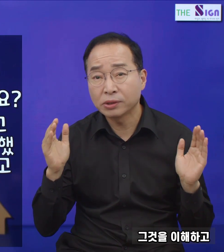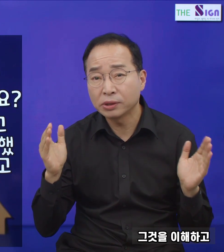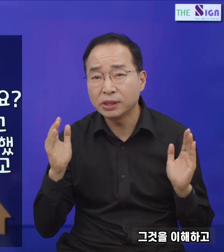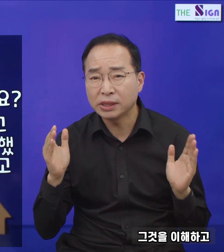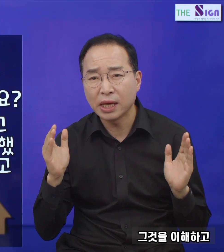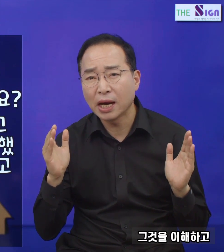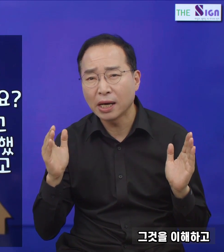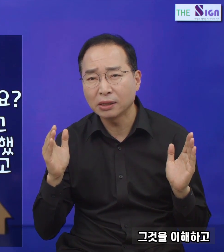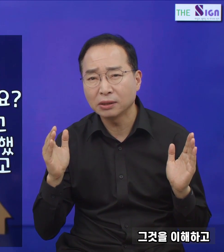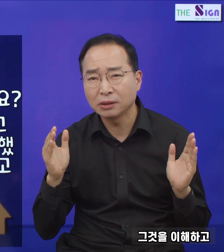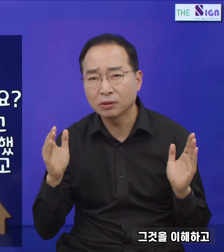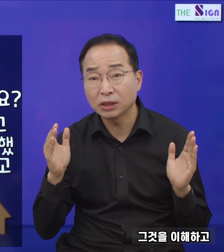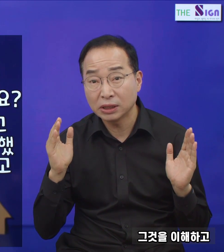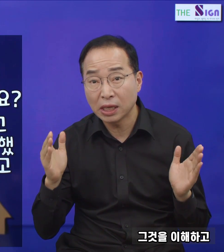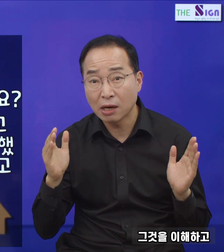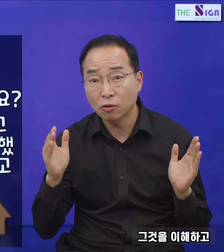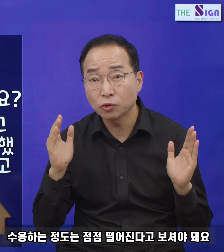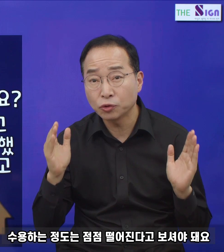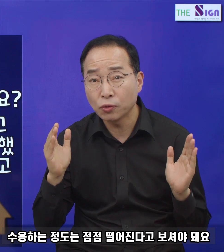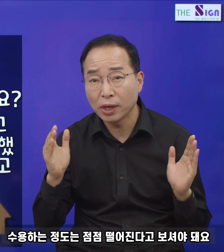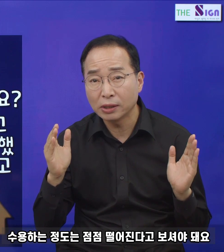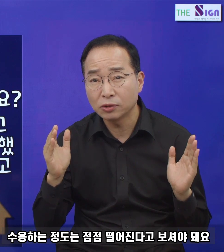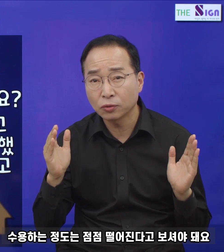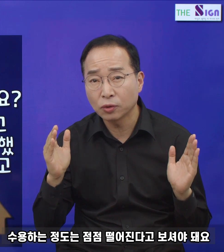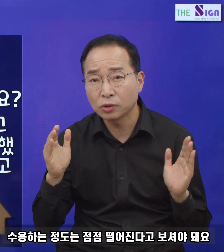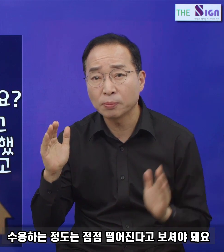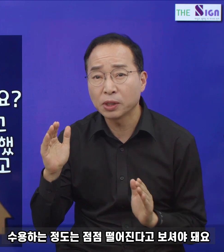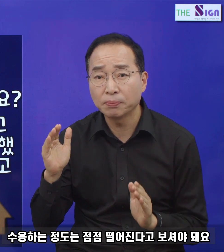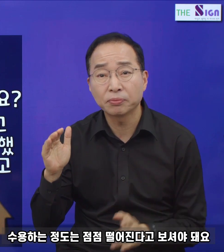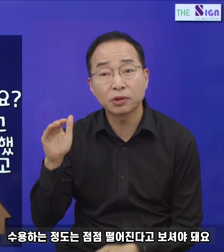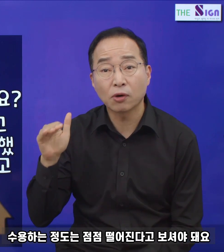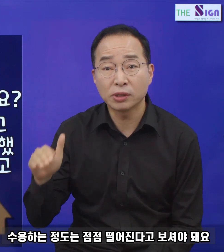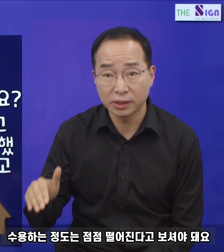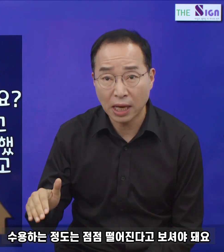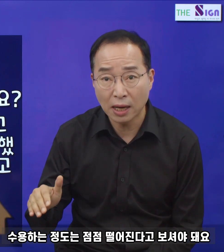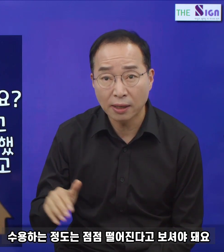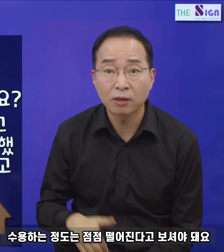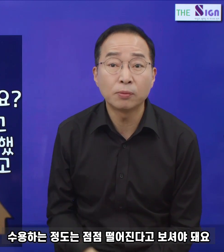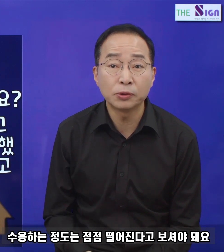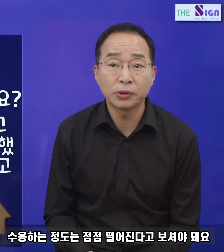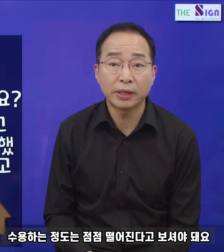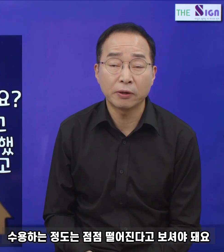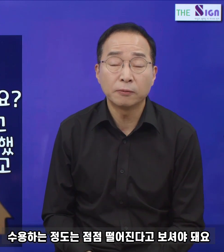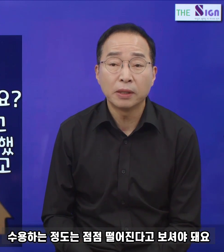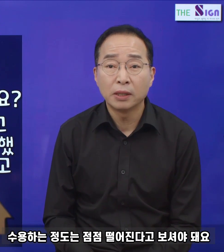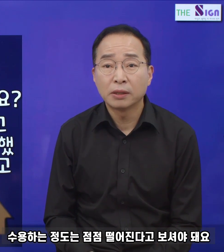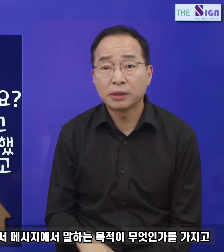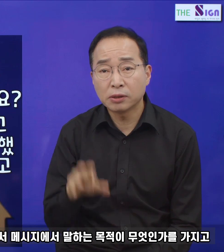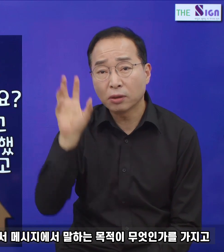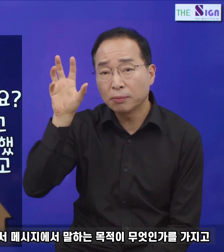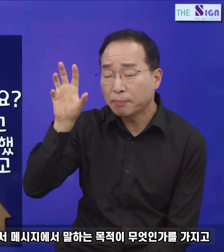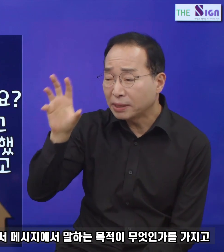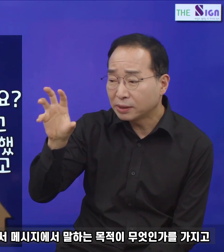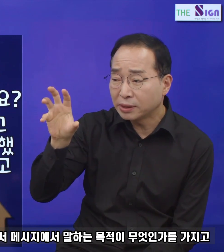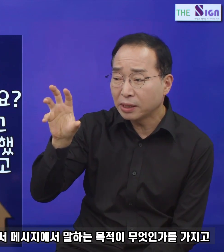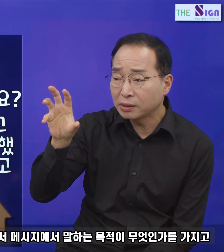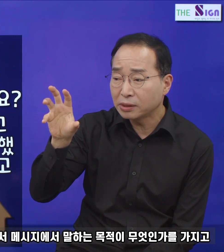그것을 이해하고 수용하는 정도는 점점 떨어진다라고 보셔야 돼요. 그래서 그럼